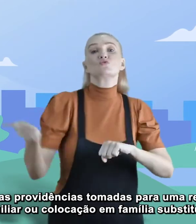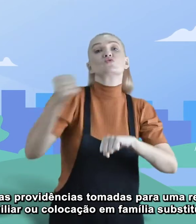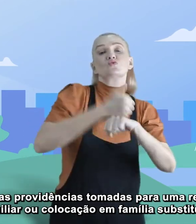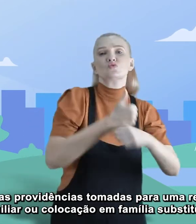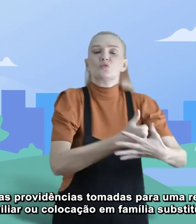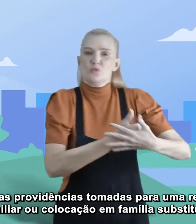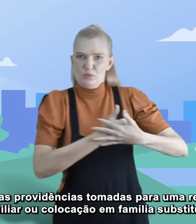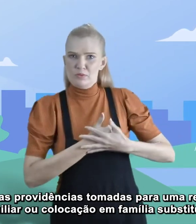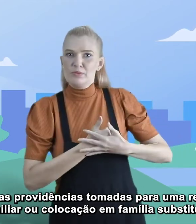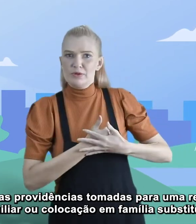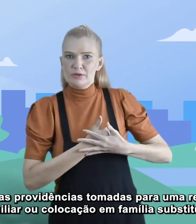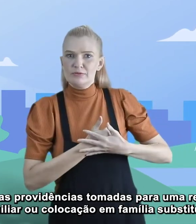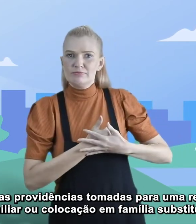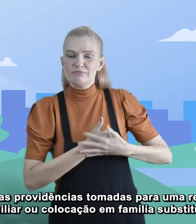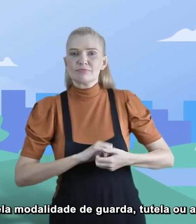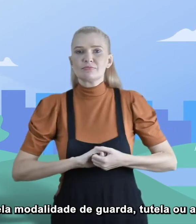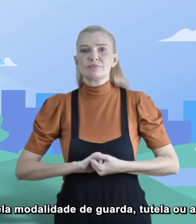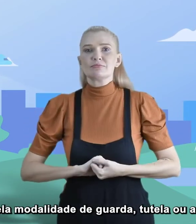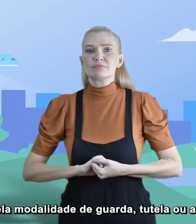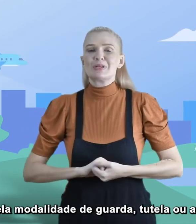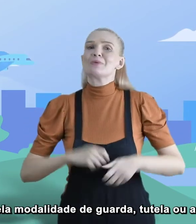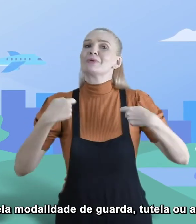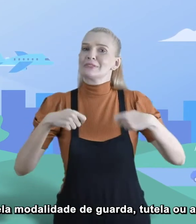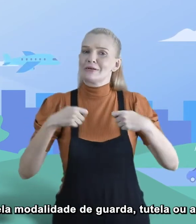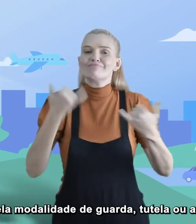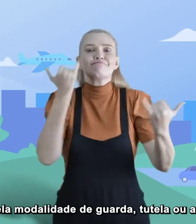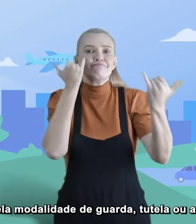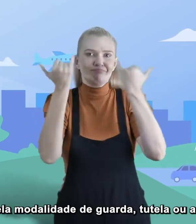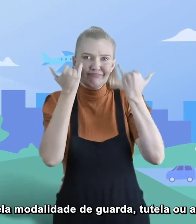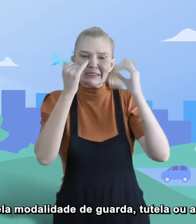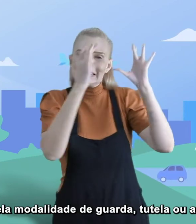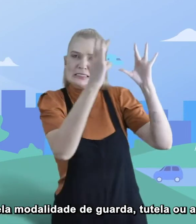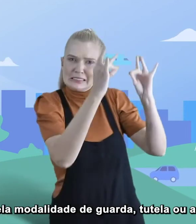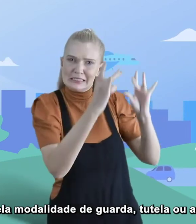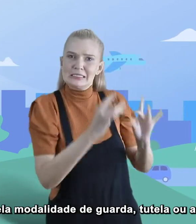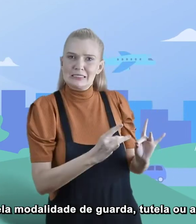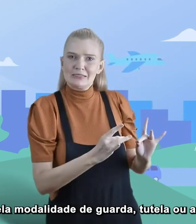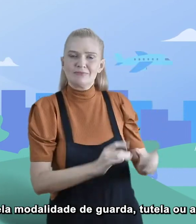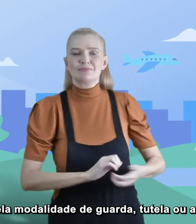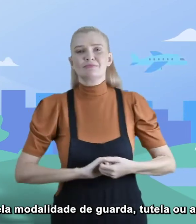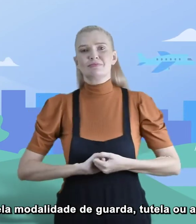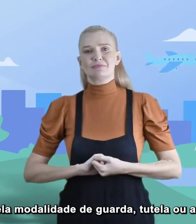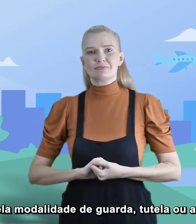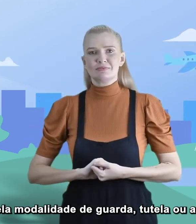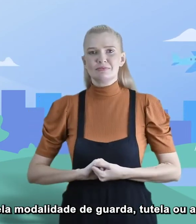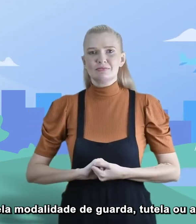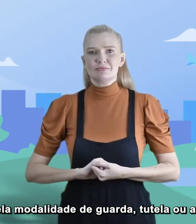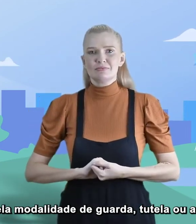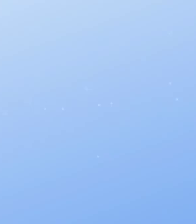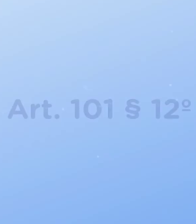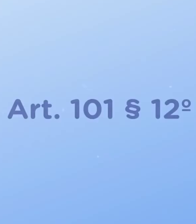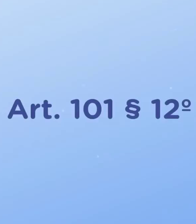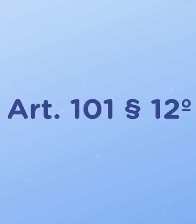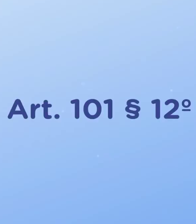colocação em família substituta, seja pela modalidade de guarda, tutela ou adoção. Artigo 101,